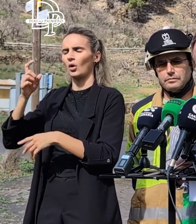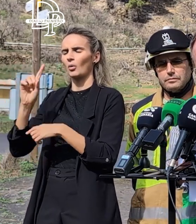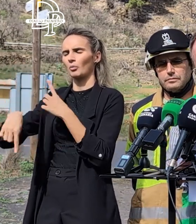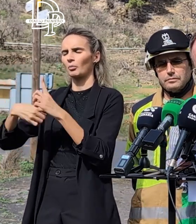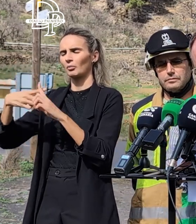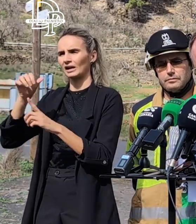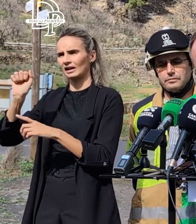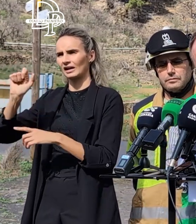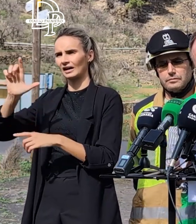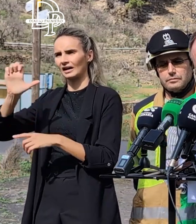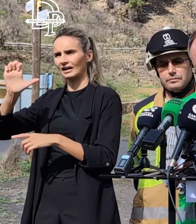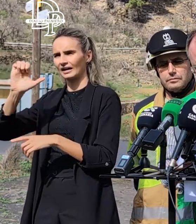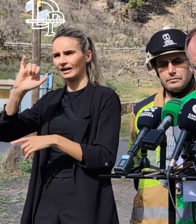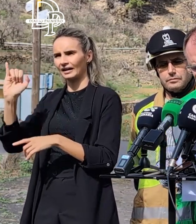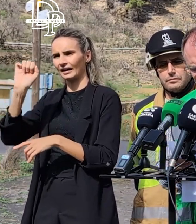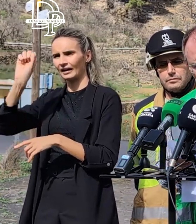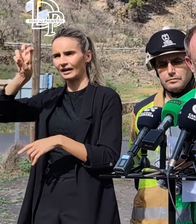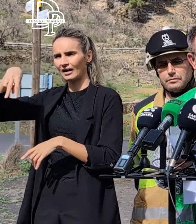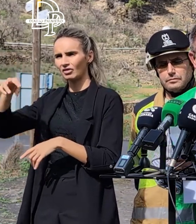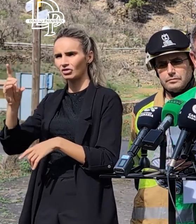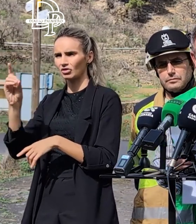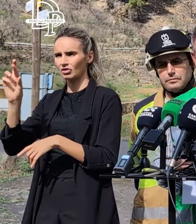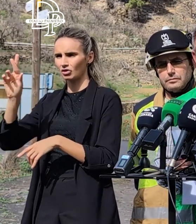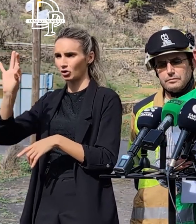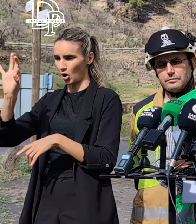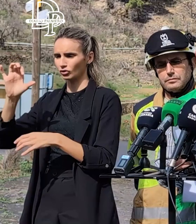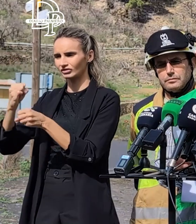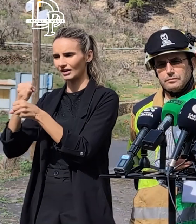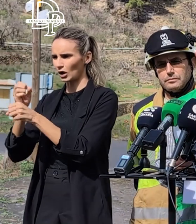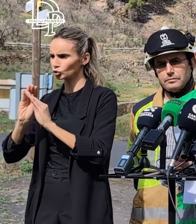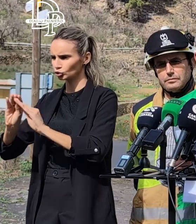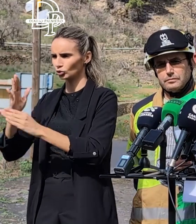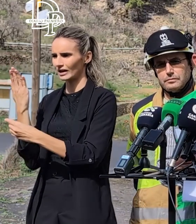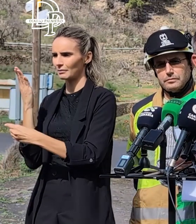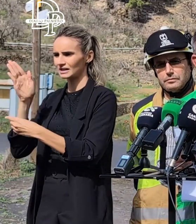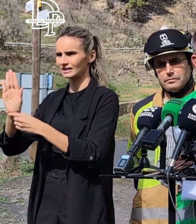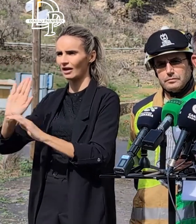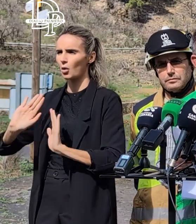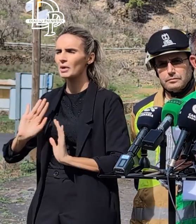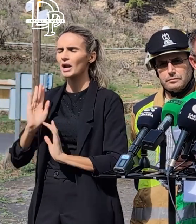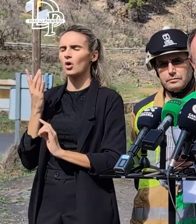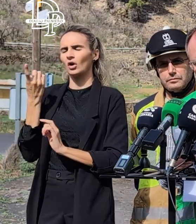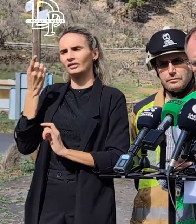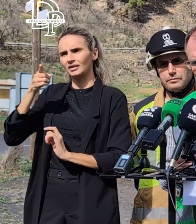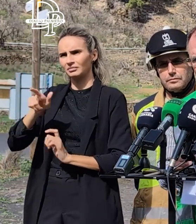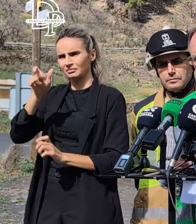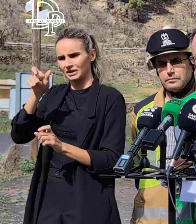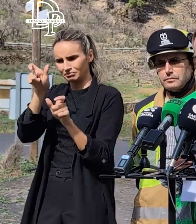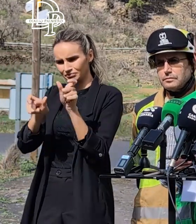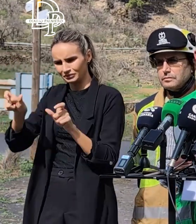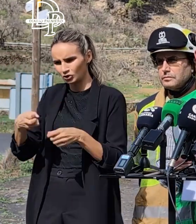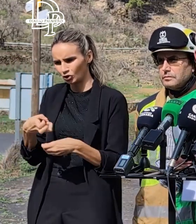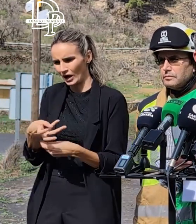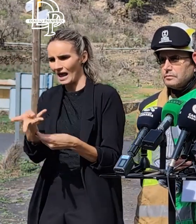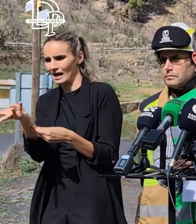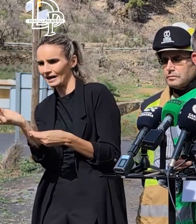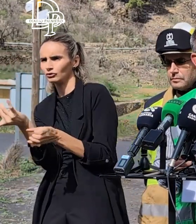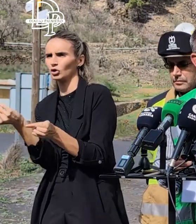Alejandro, el trabajo, pero también y por supuesto al resto de personas